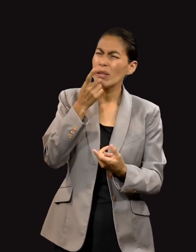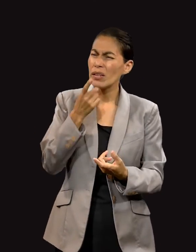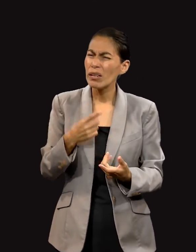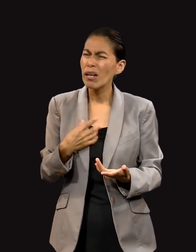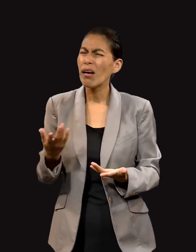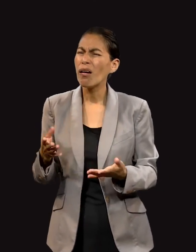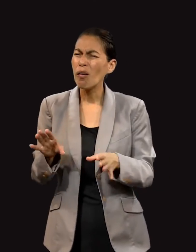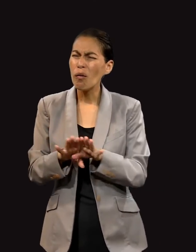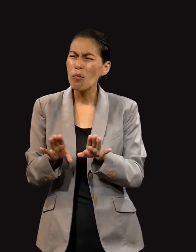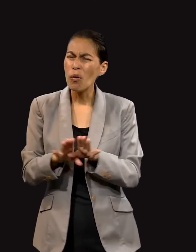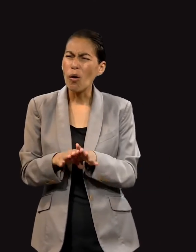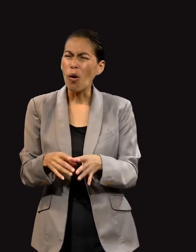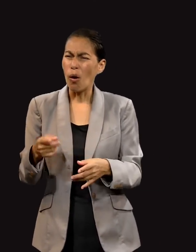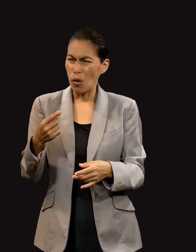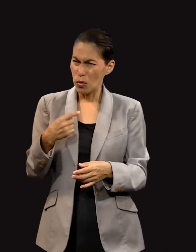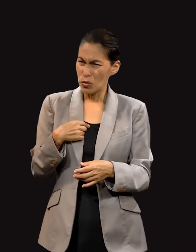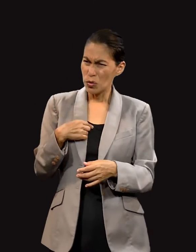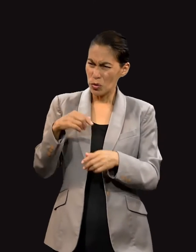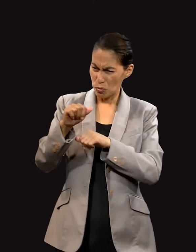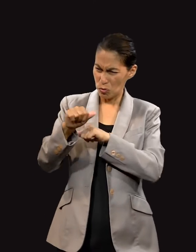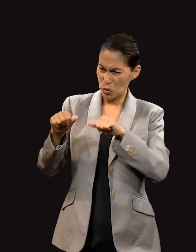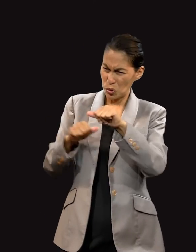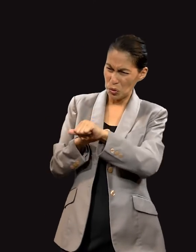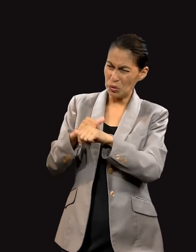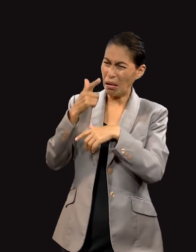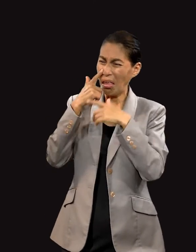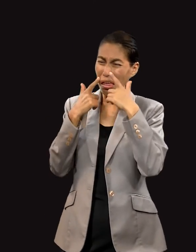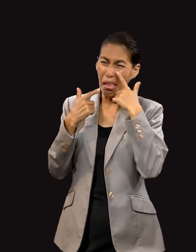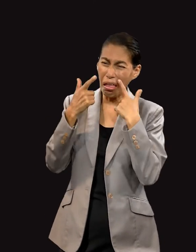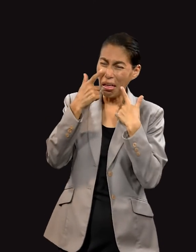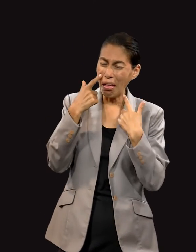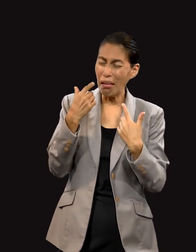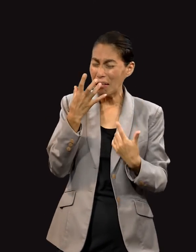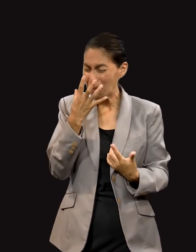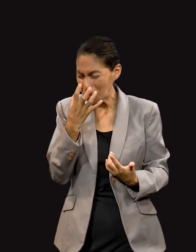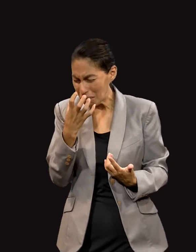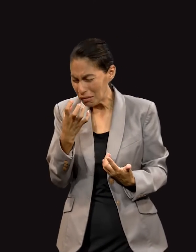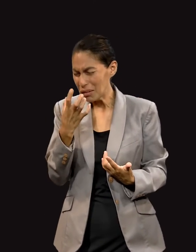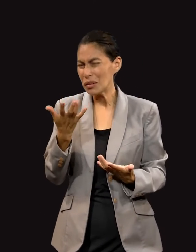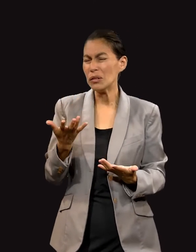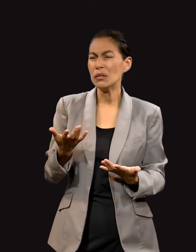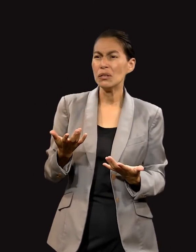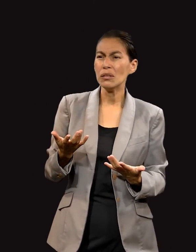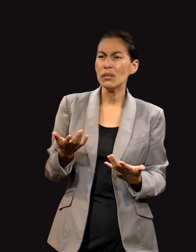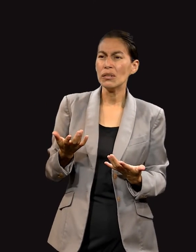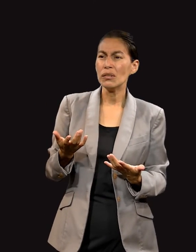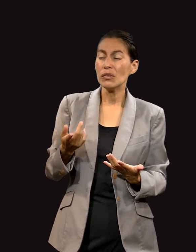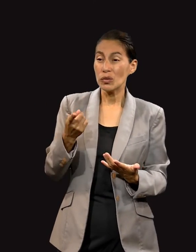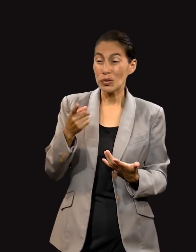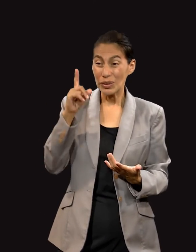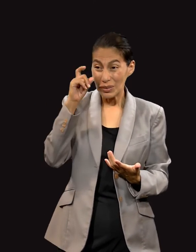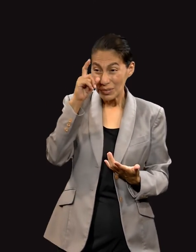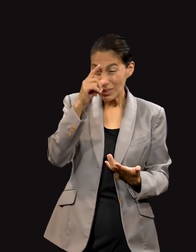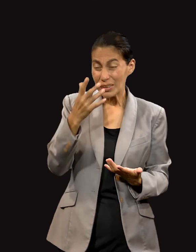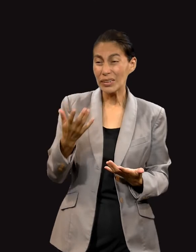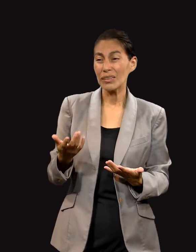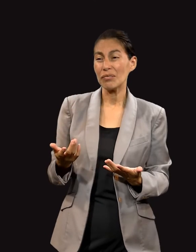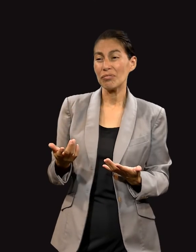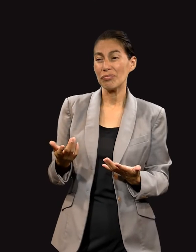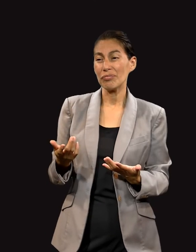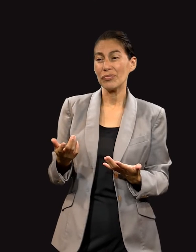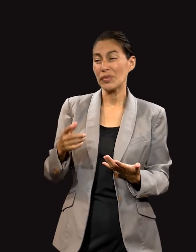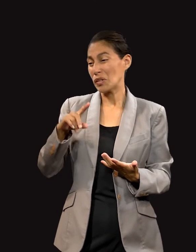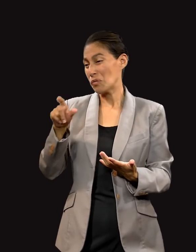me dicen, ¿cómo? O sea, yo en tu lugar estuviera llorando, estuviera triste, porque estás